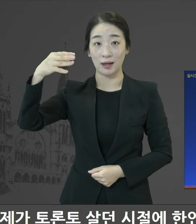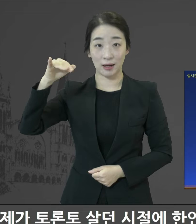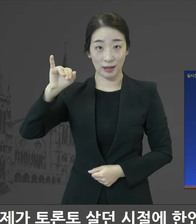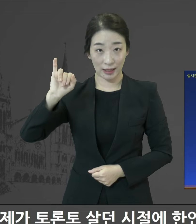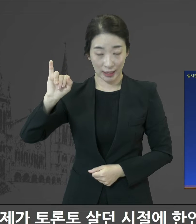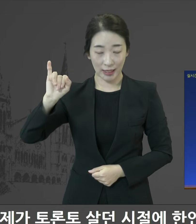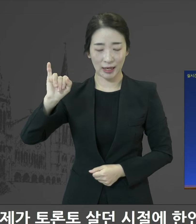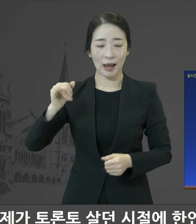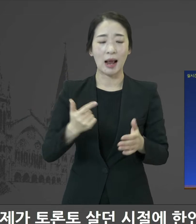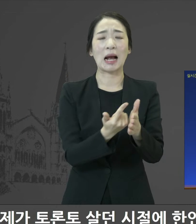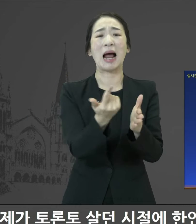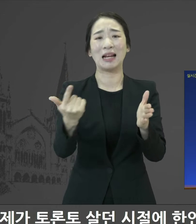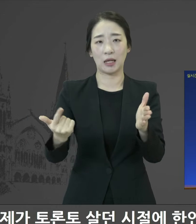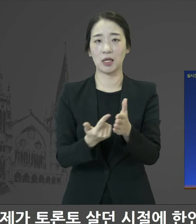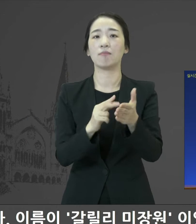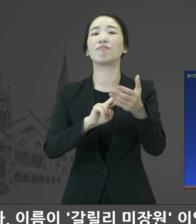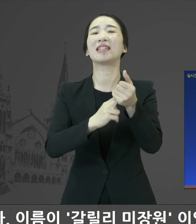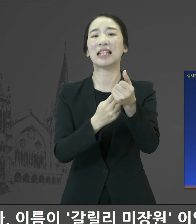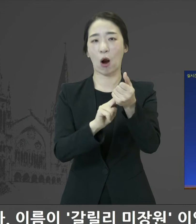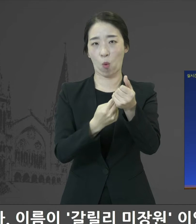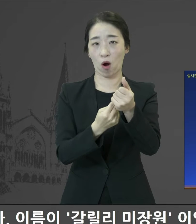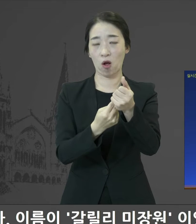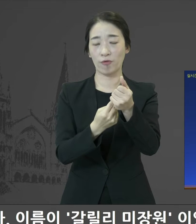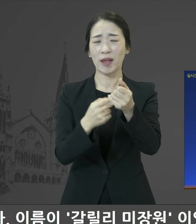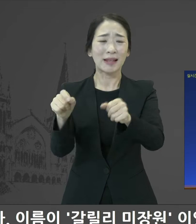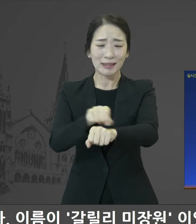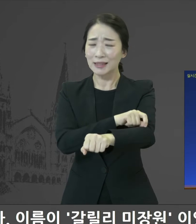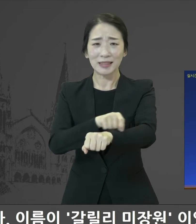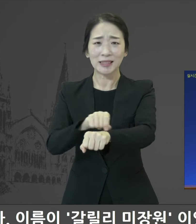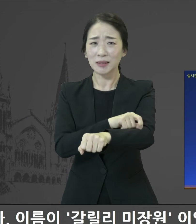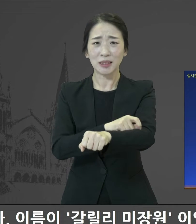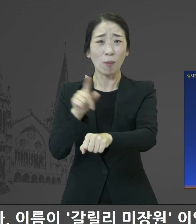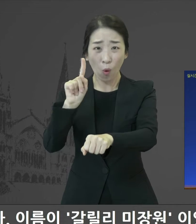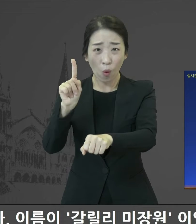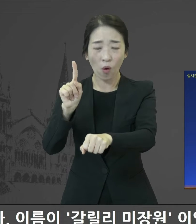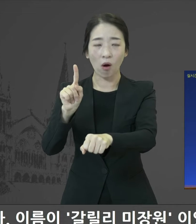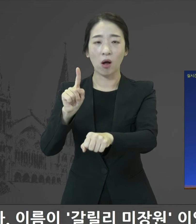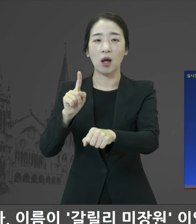이 헤어스타일이 뭔지 아세요? 예수님 스타일입니다.